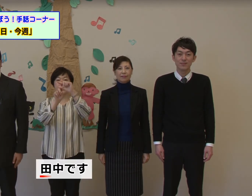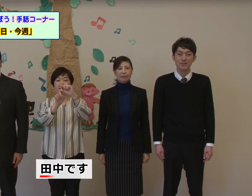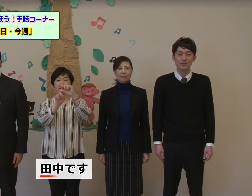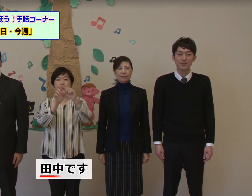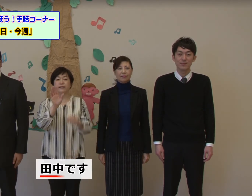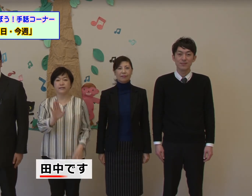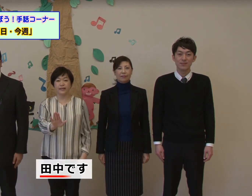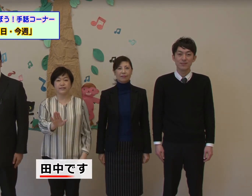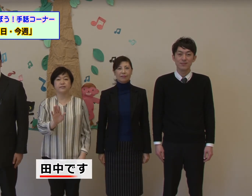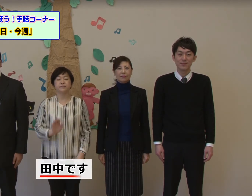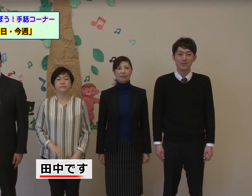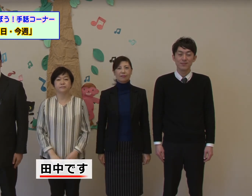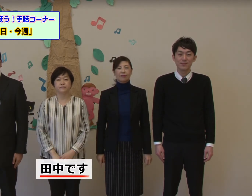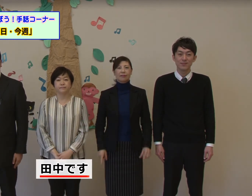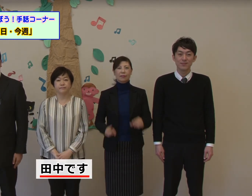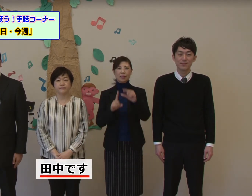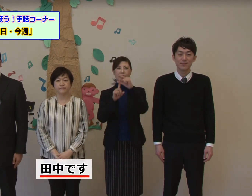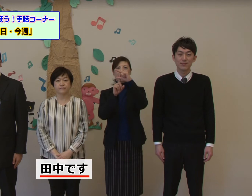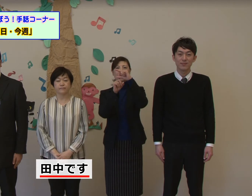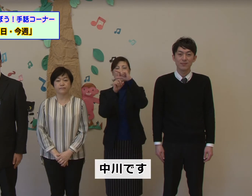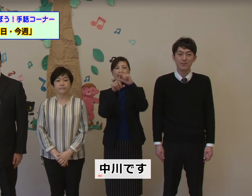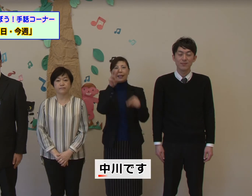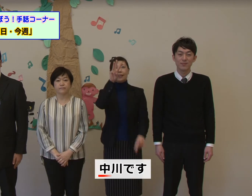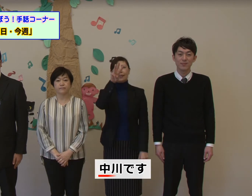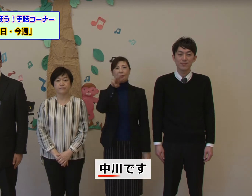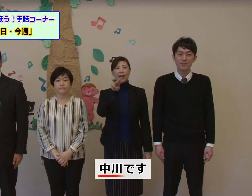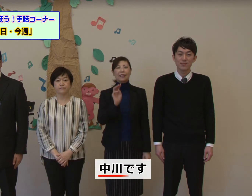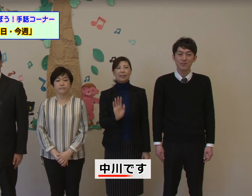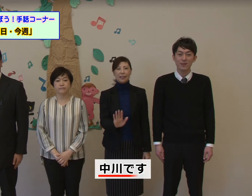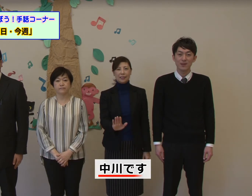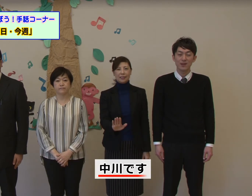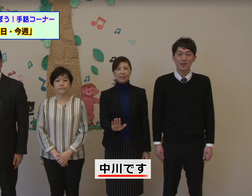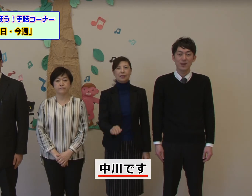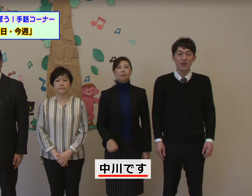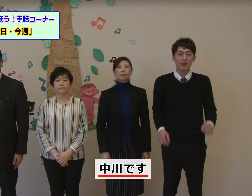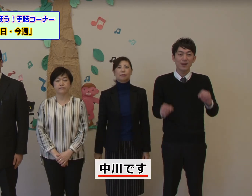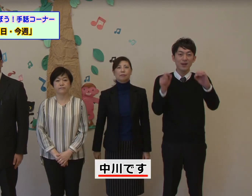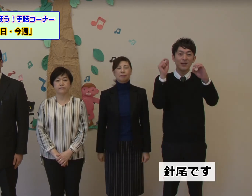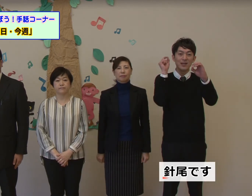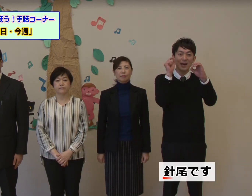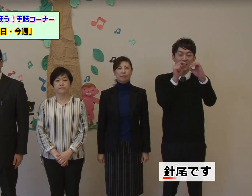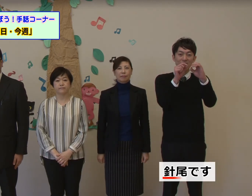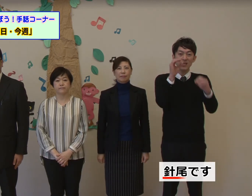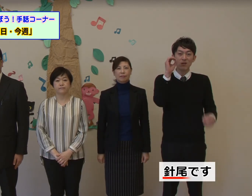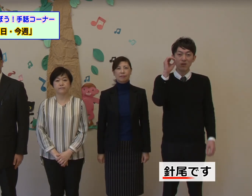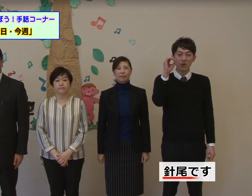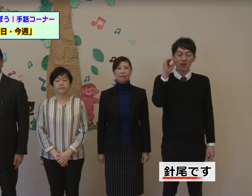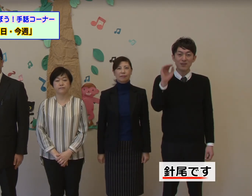中です。 中川です。 ハリオ